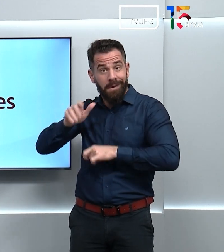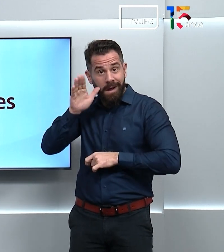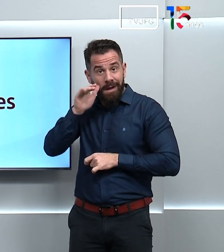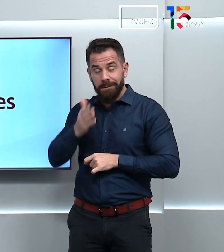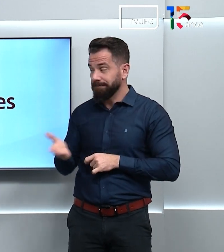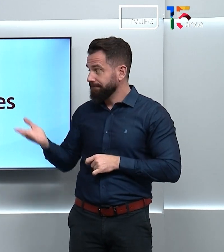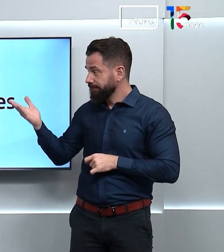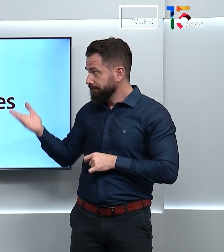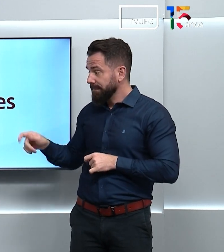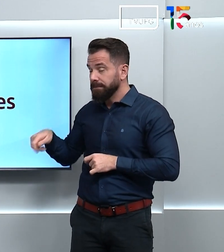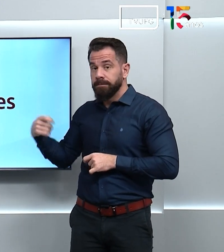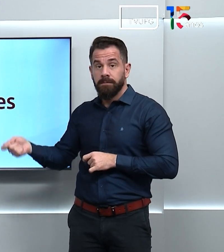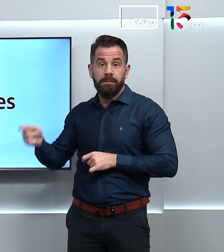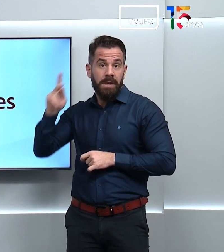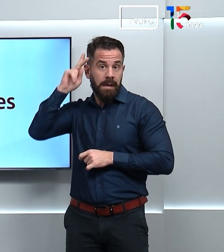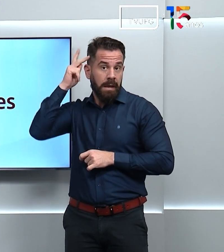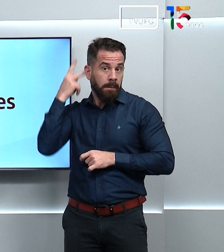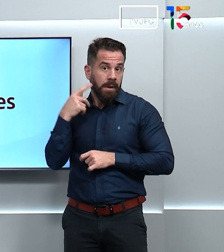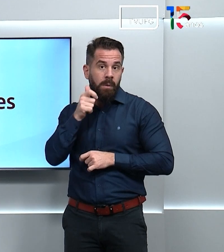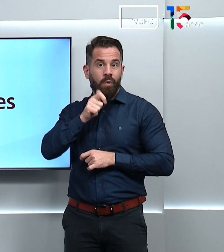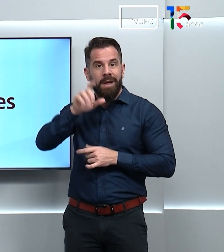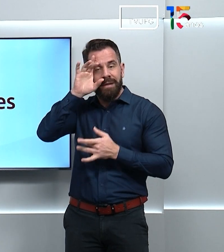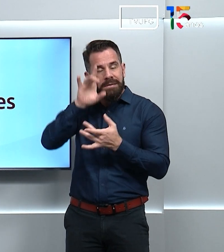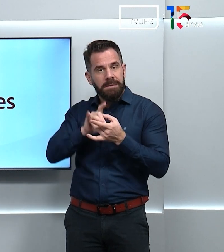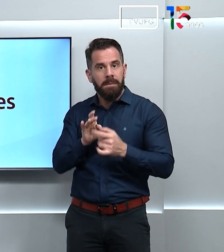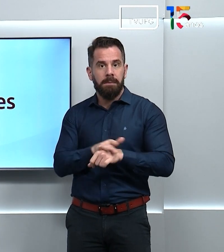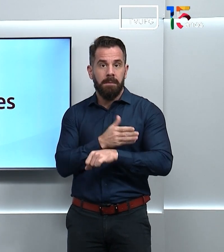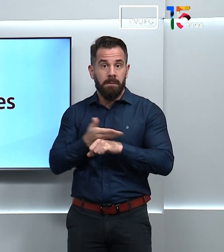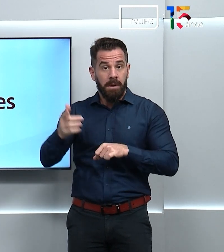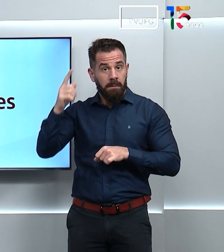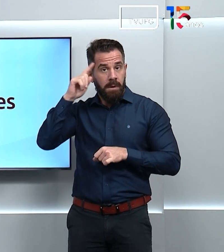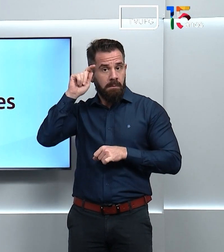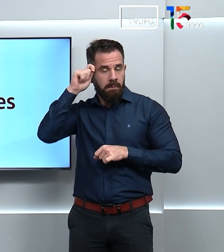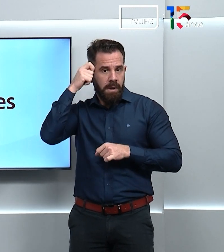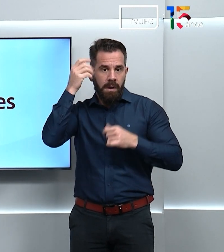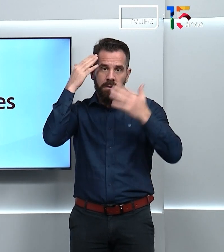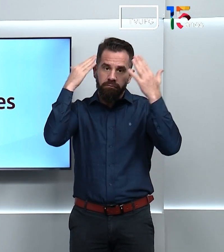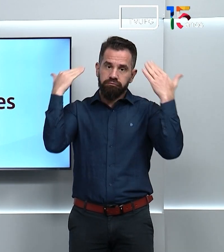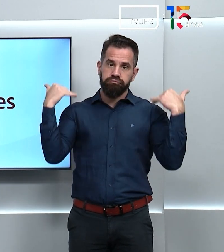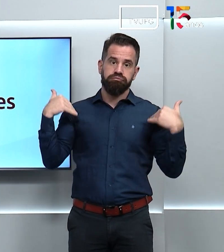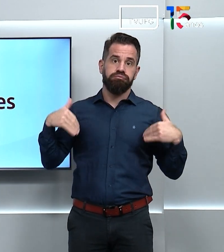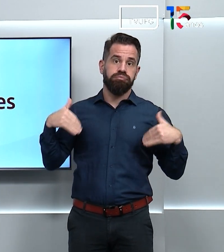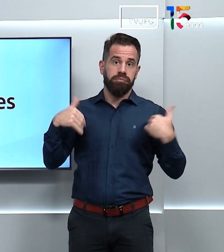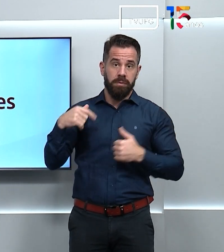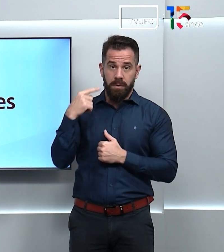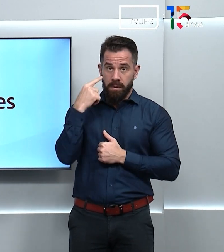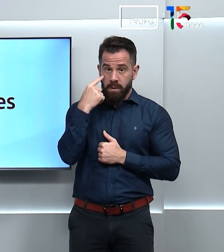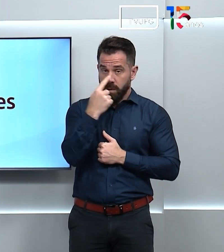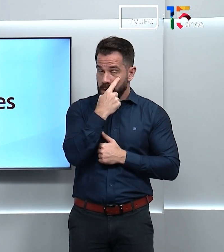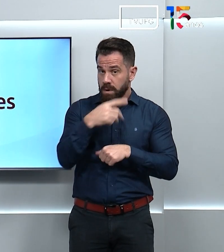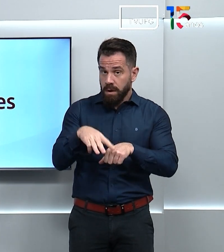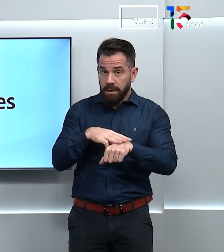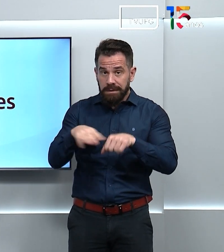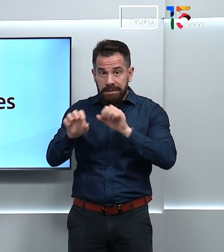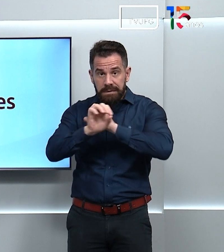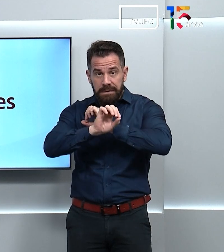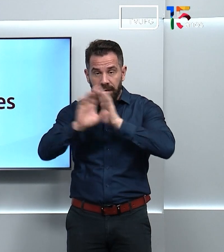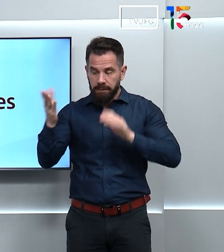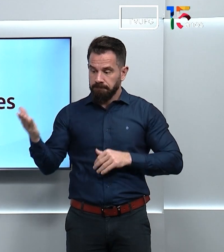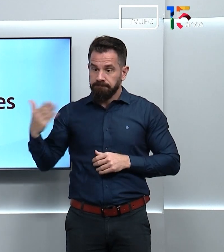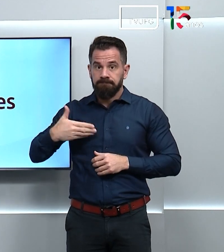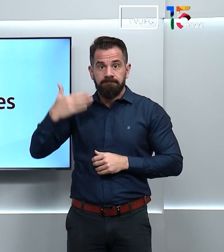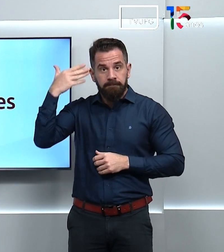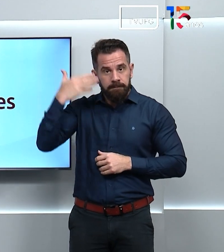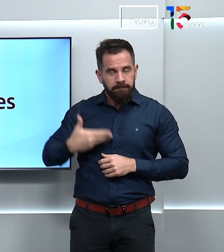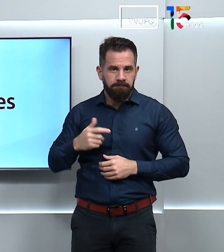Camila Maia, uma mulher cis de pele clara, tenho cabelos escuros, longos e lisos, olhos castanhos claros e, ao meu